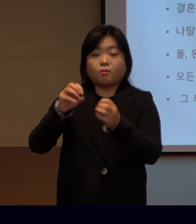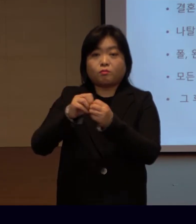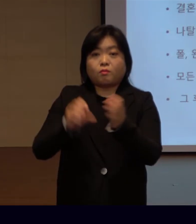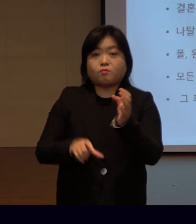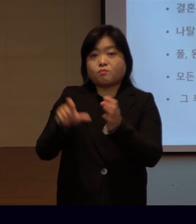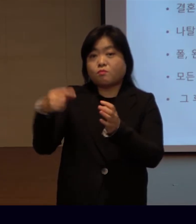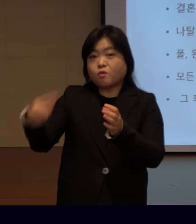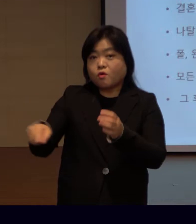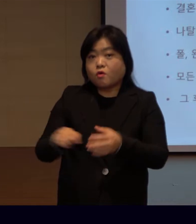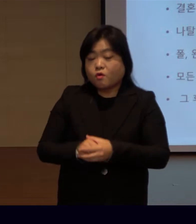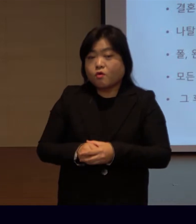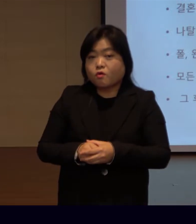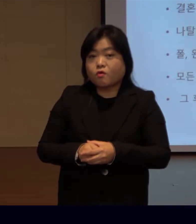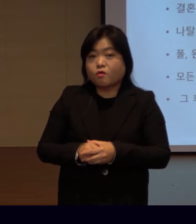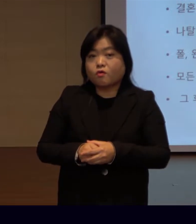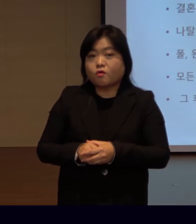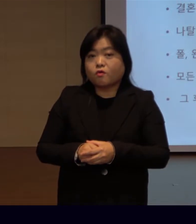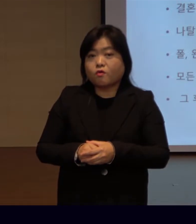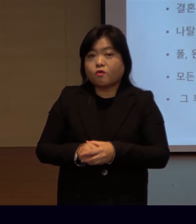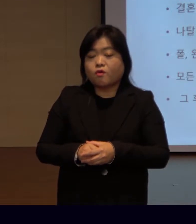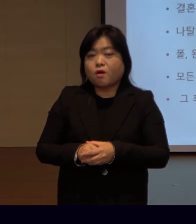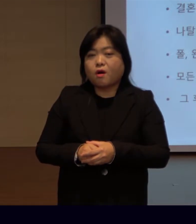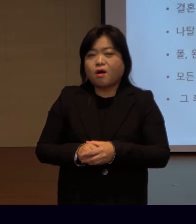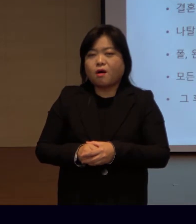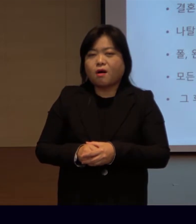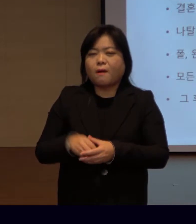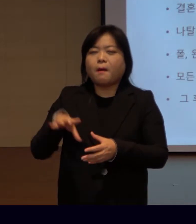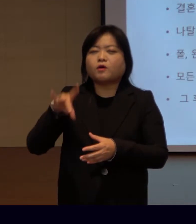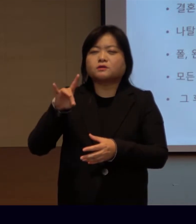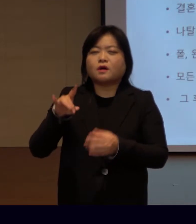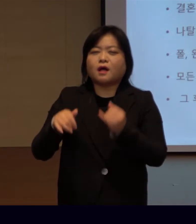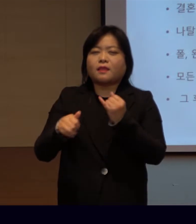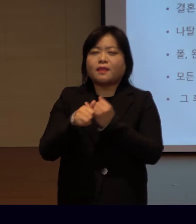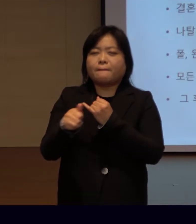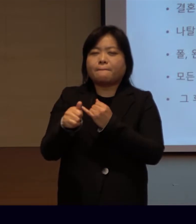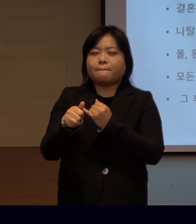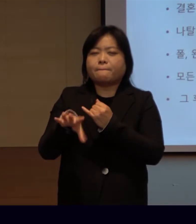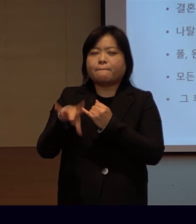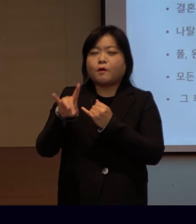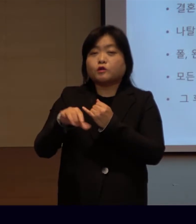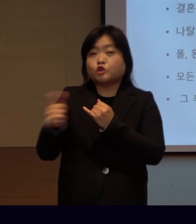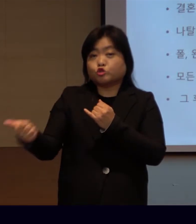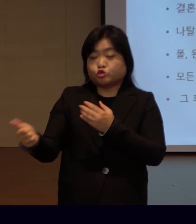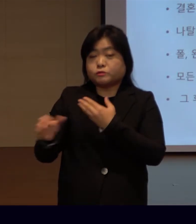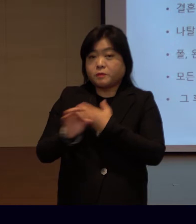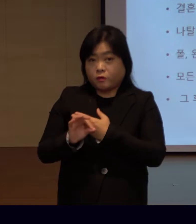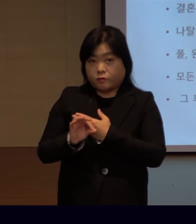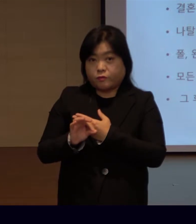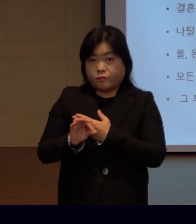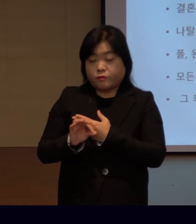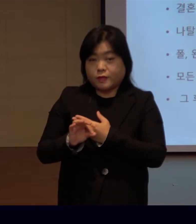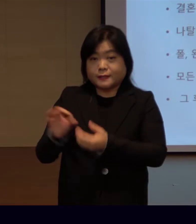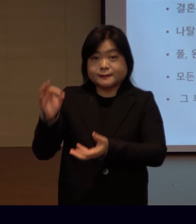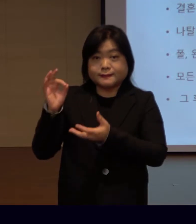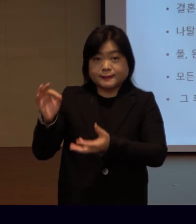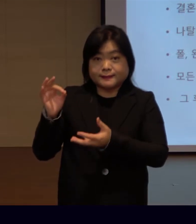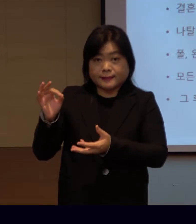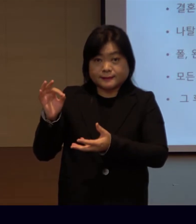뭐라고 하냐면은 먼저 남편이 백작이 먼저 죽으면 그